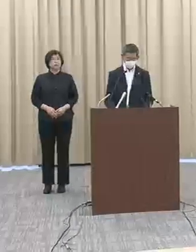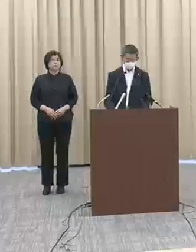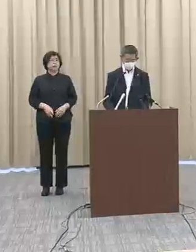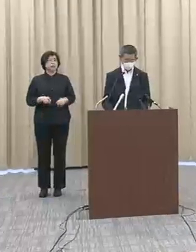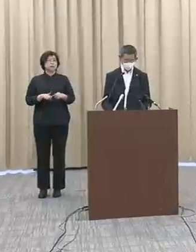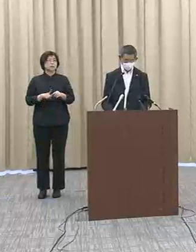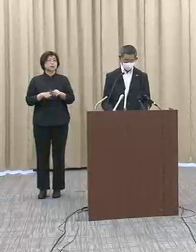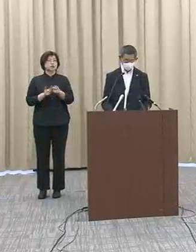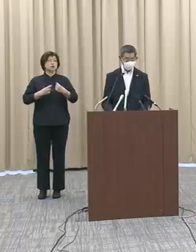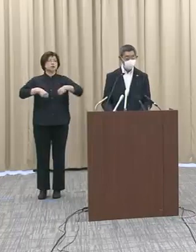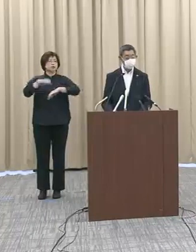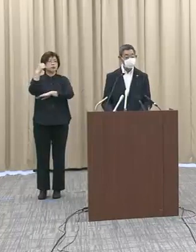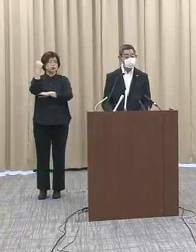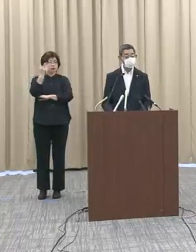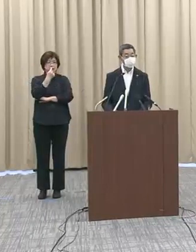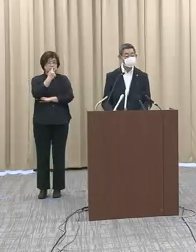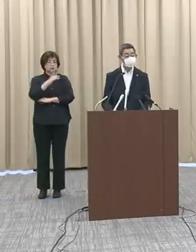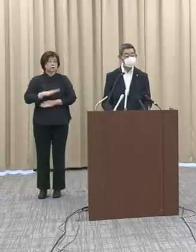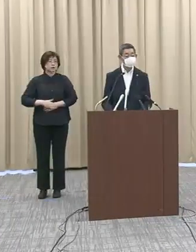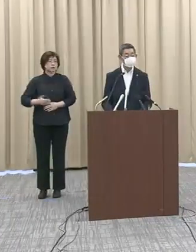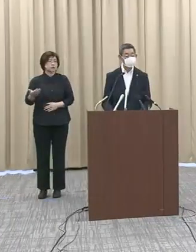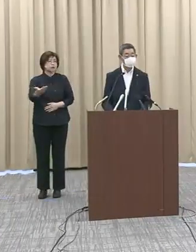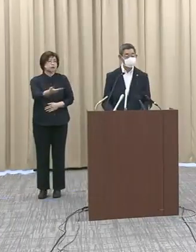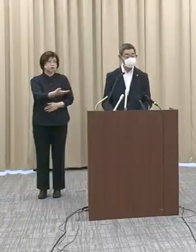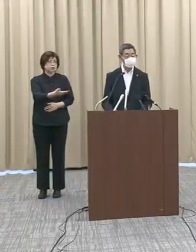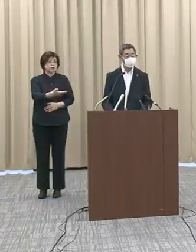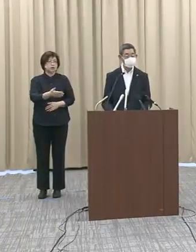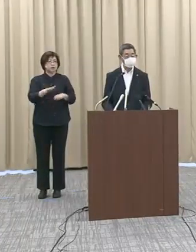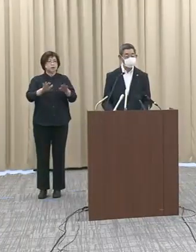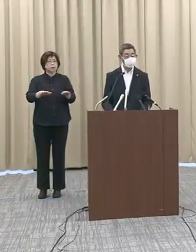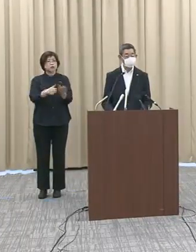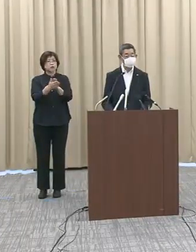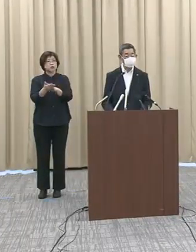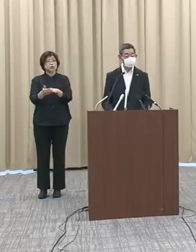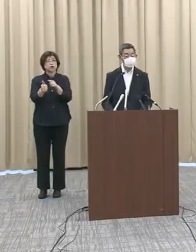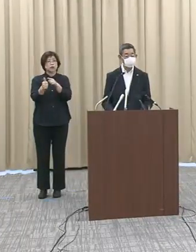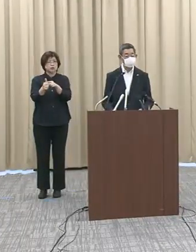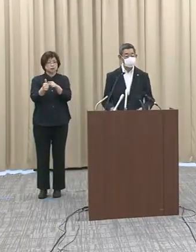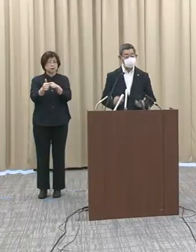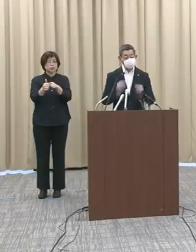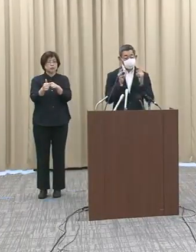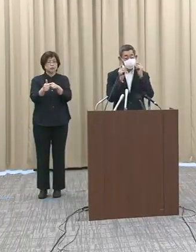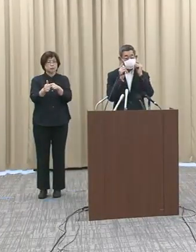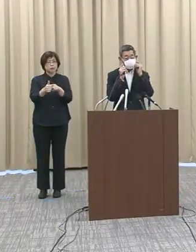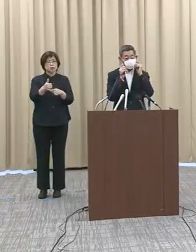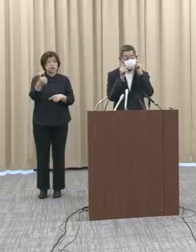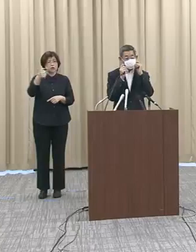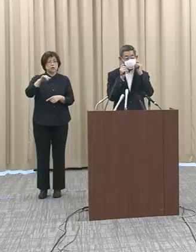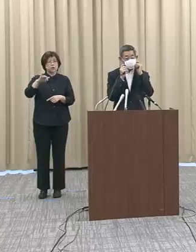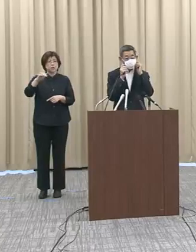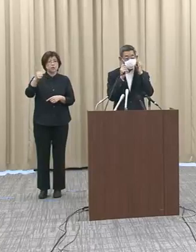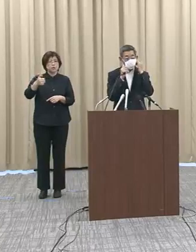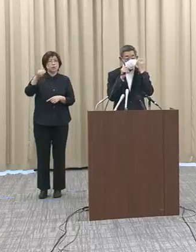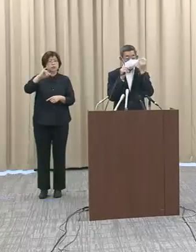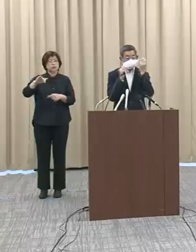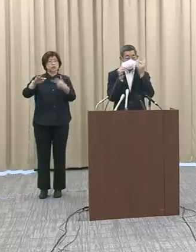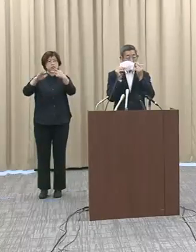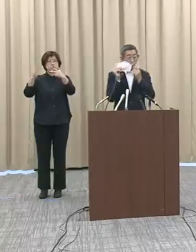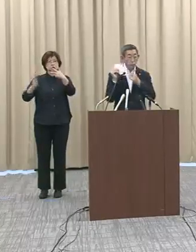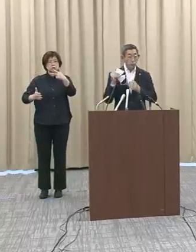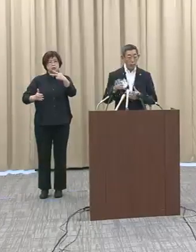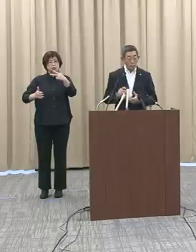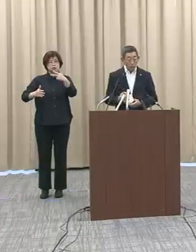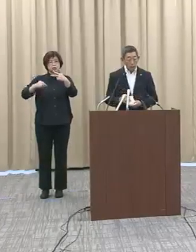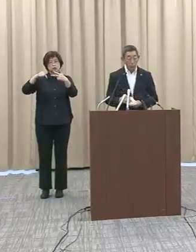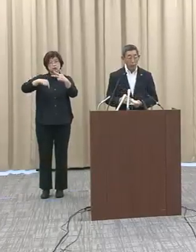中国新聞の東谷です。今回亡くなった方なんですが、これはクラスターが起きた老健施設の入所者かということも公表